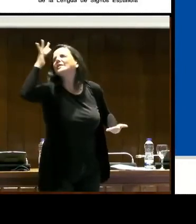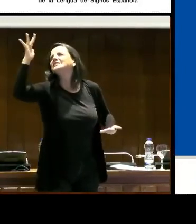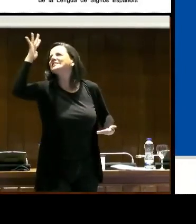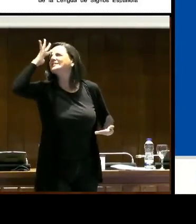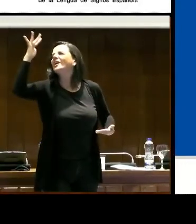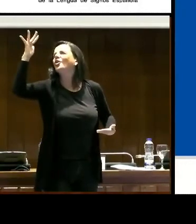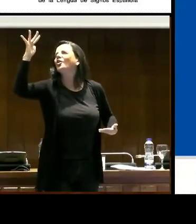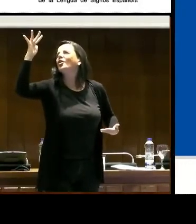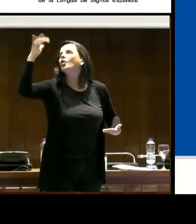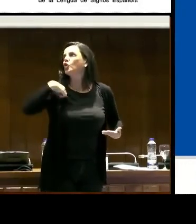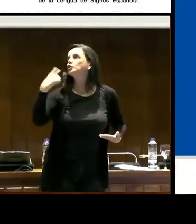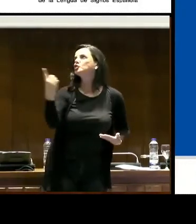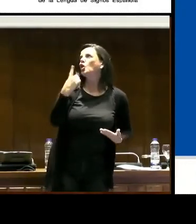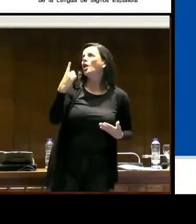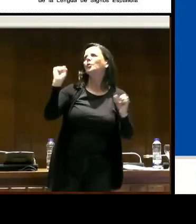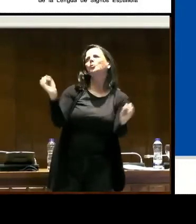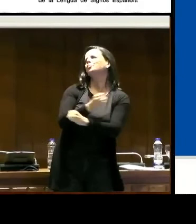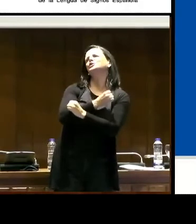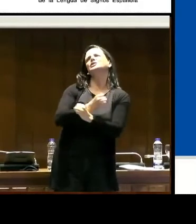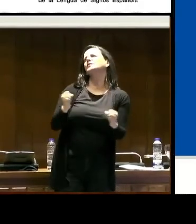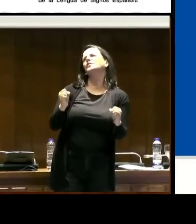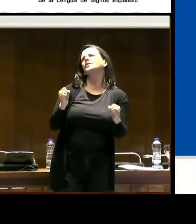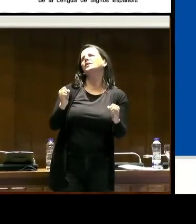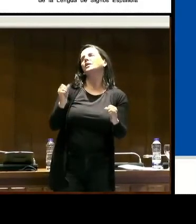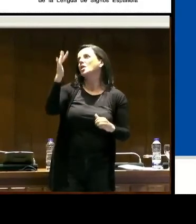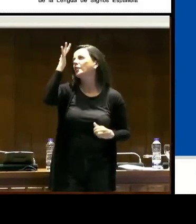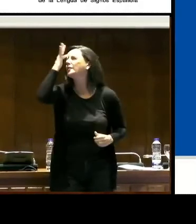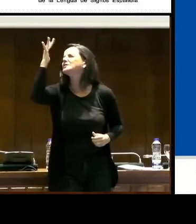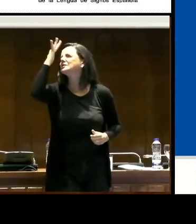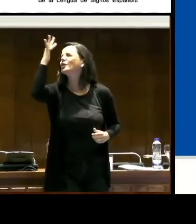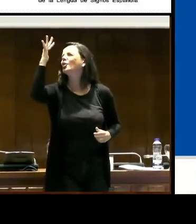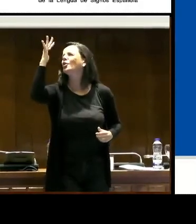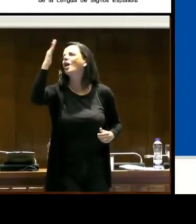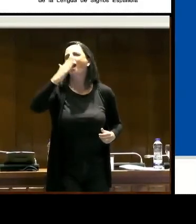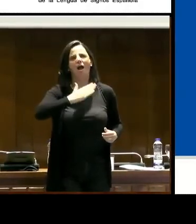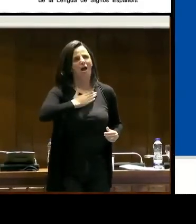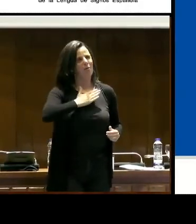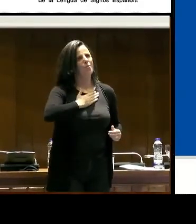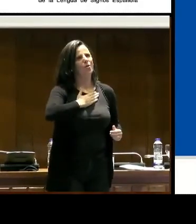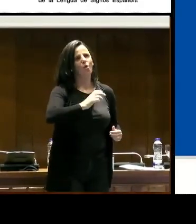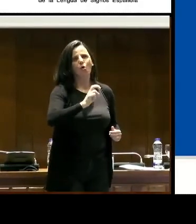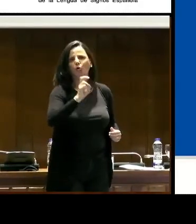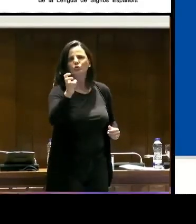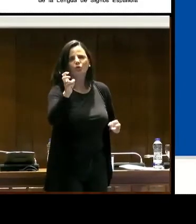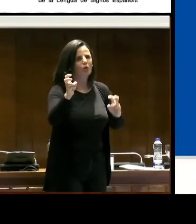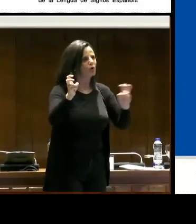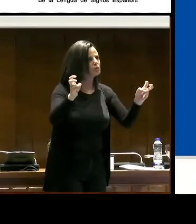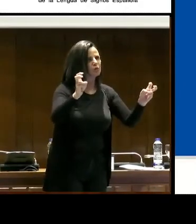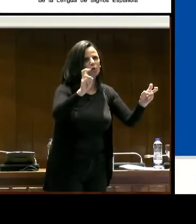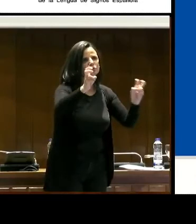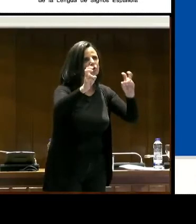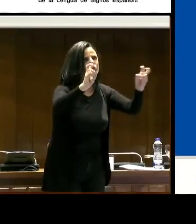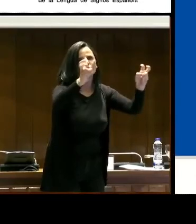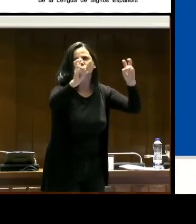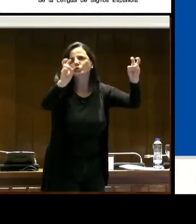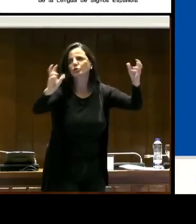Lo que me hace escribir es un deseo que uno solo nunca podría tener. Es el deseo de otro,